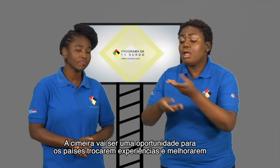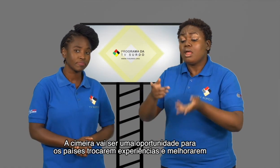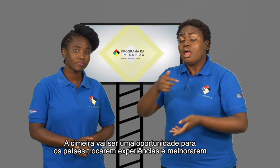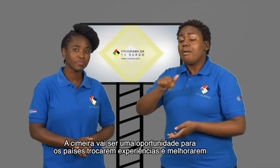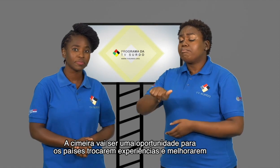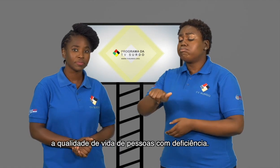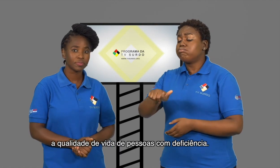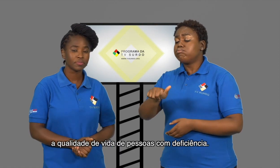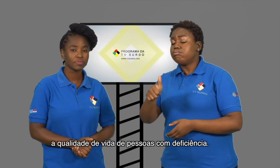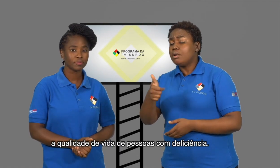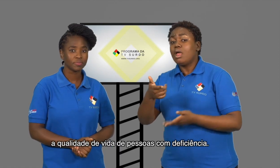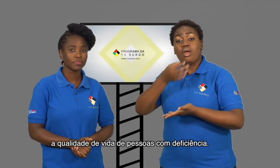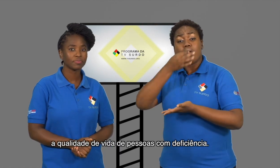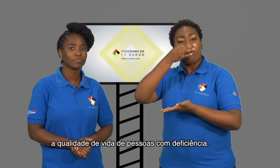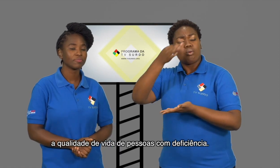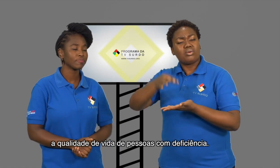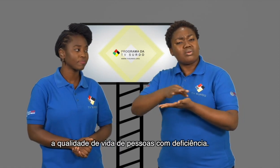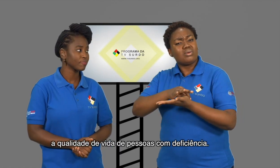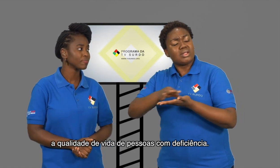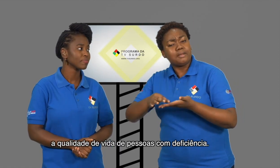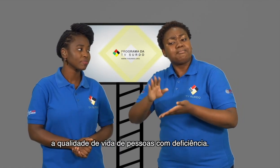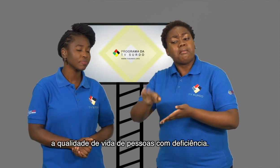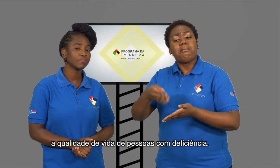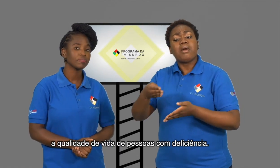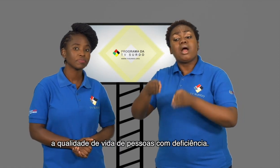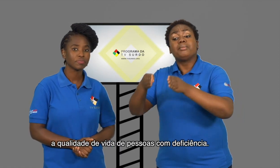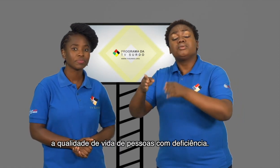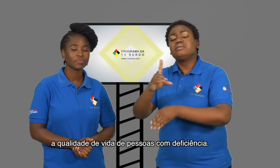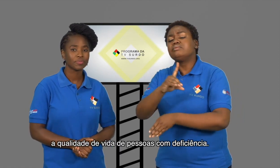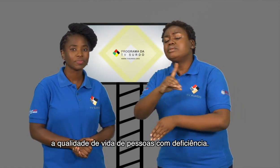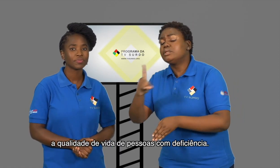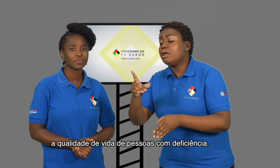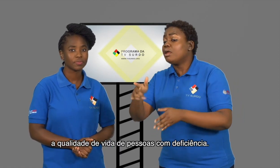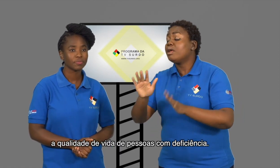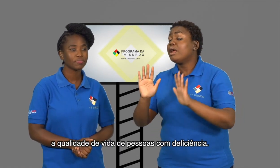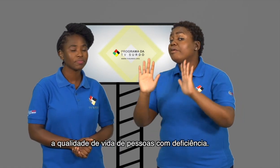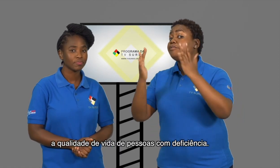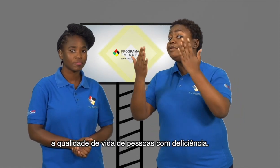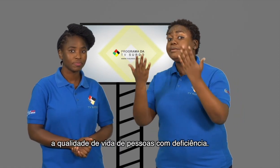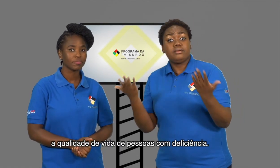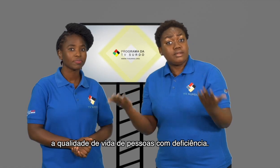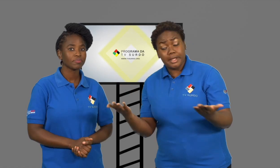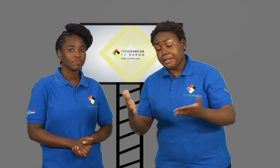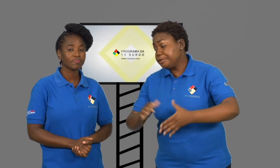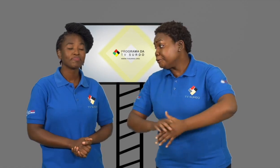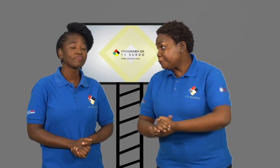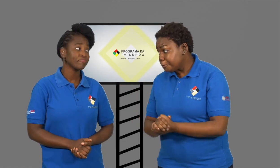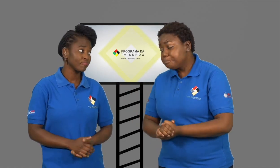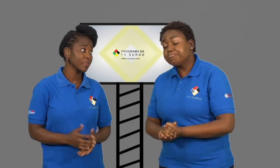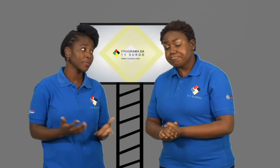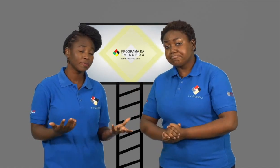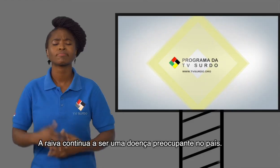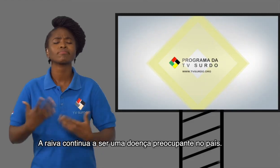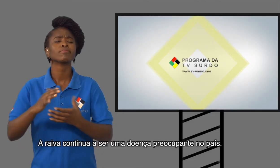países trocar experiências e melhorarem a qualidade de vida de pessoas com deficiência.